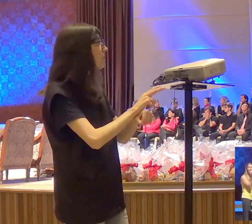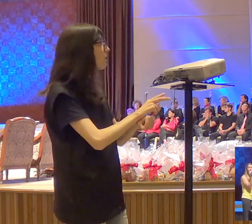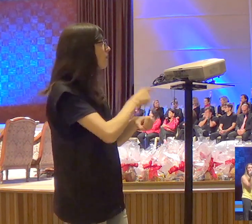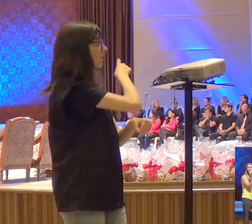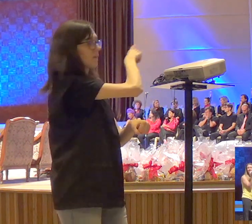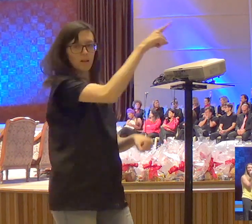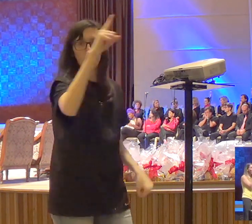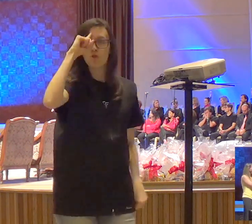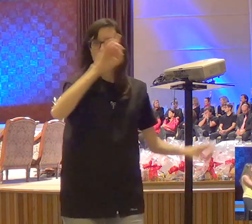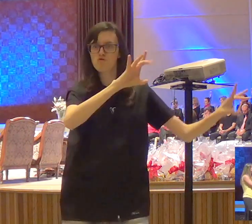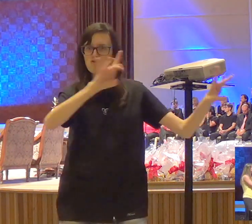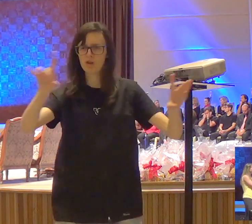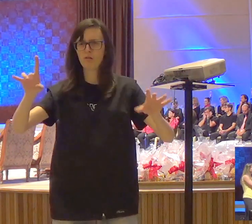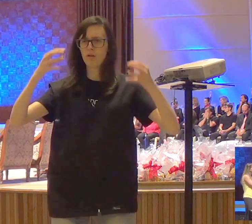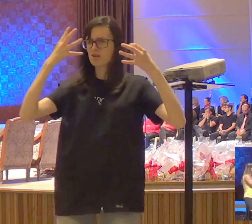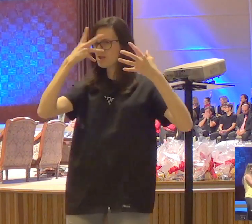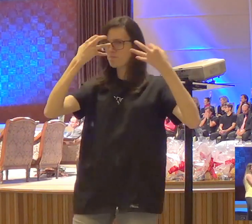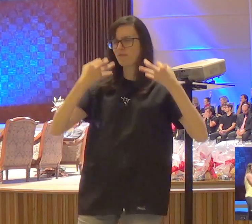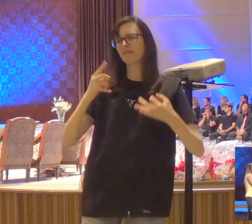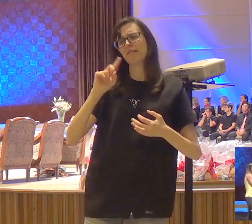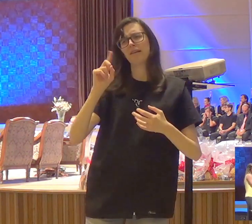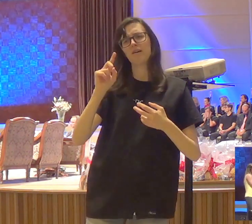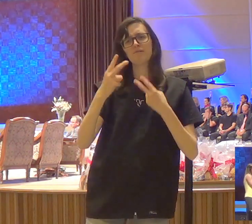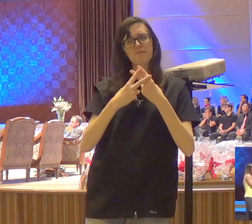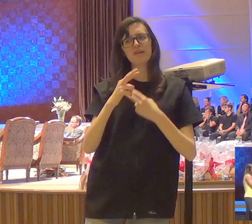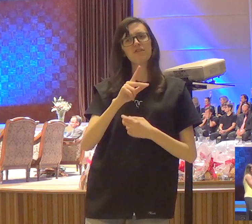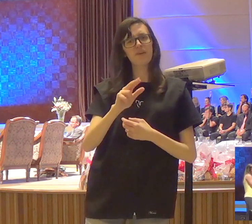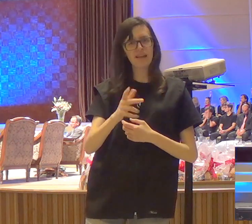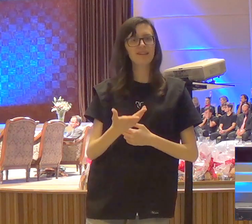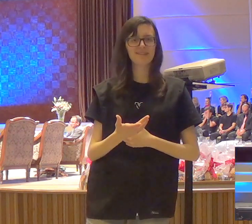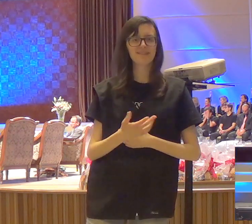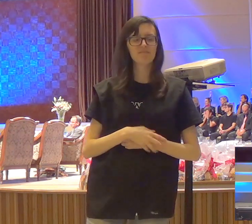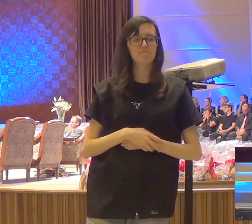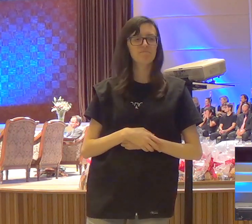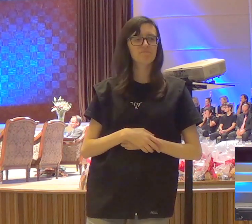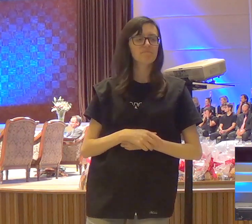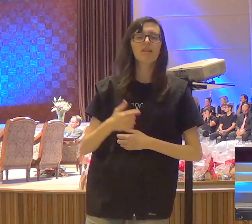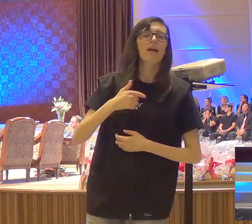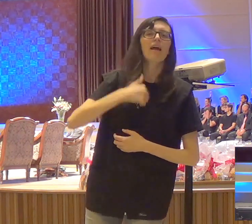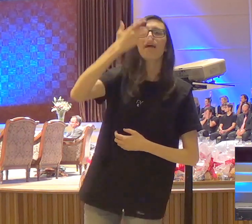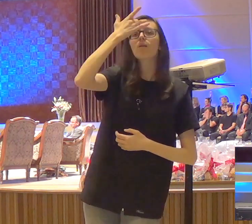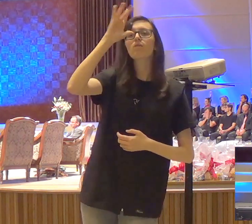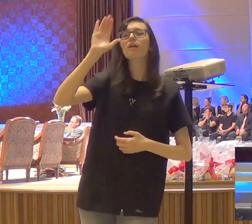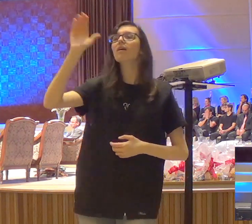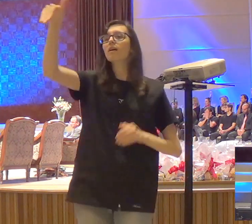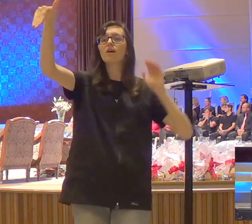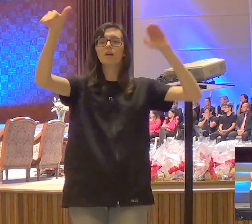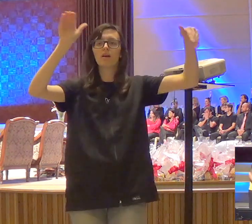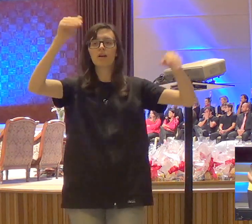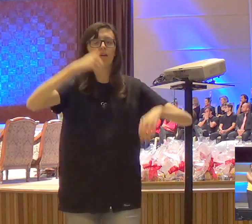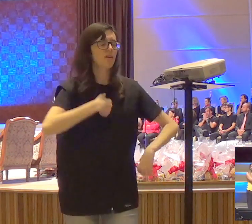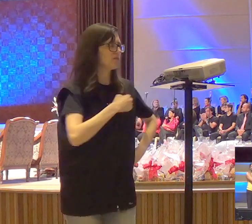aparentam estar todos os dias. I don't know about you. Eu não sei sobre você. But to me, those don't look like wild caged animals. Mas para mim